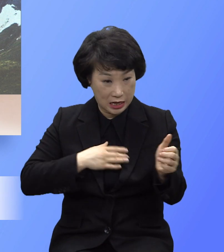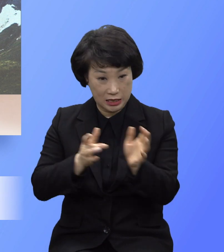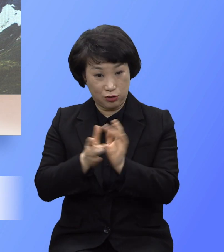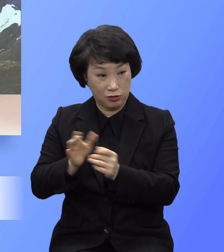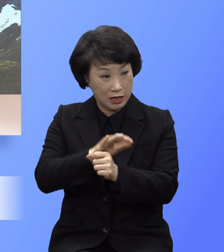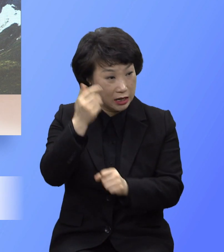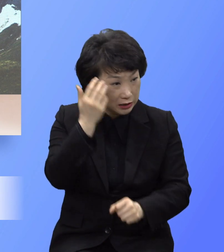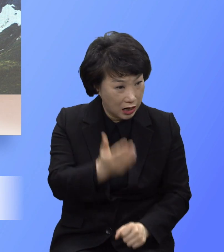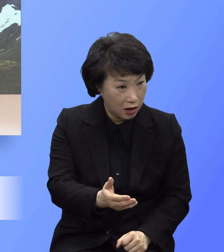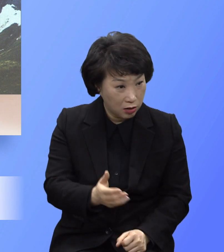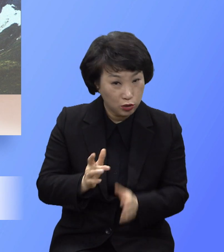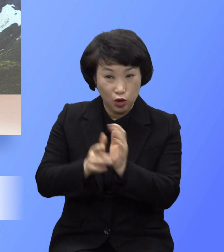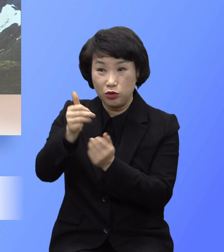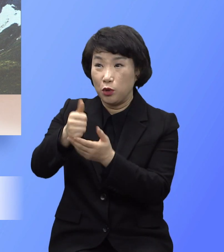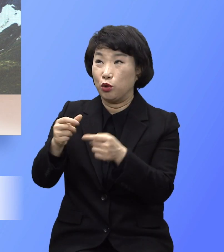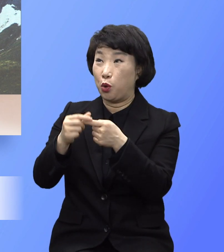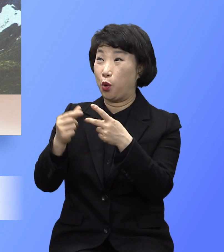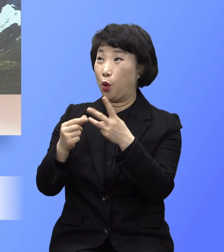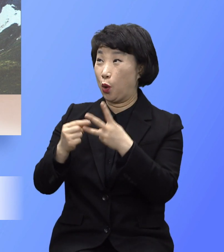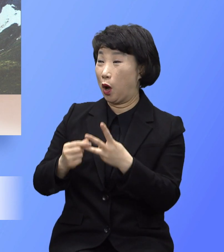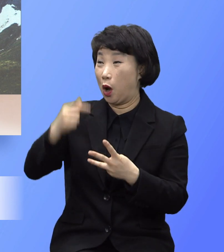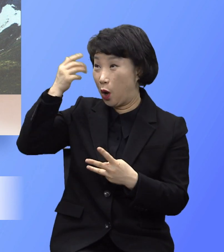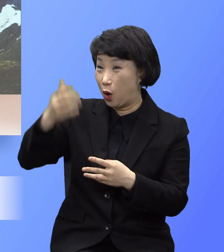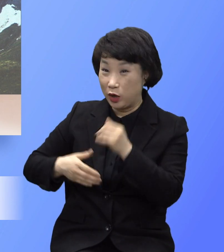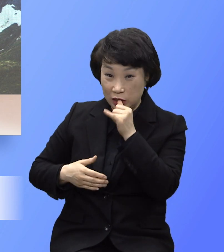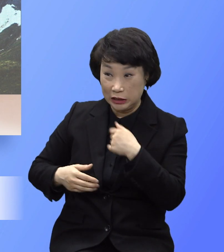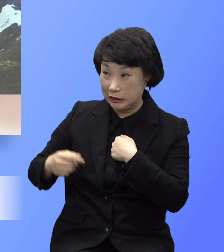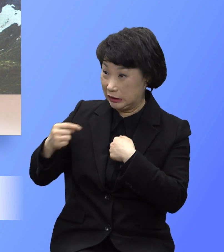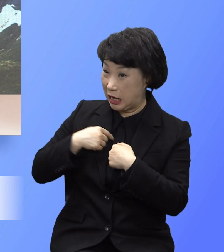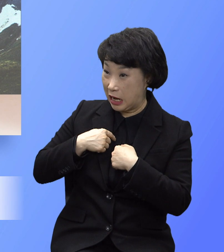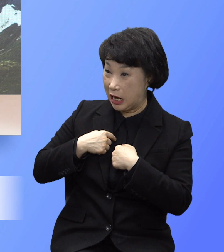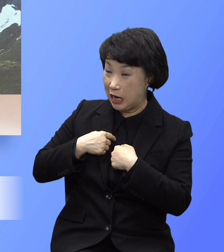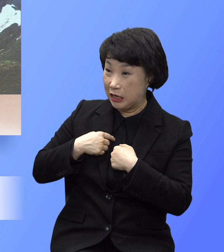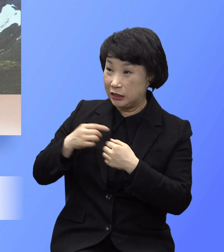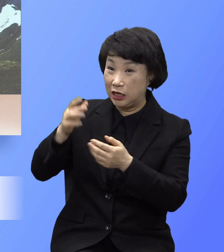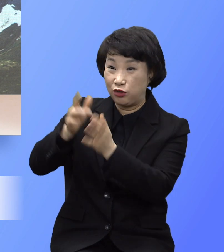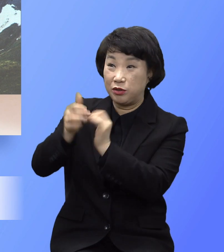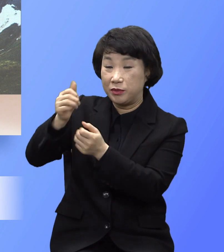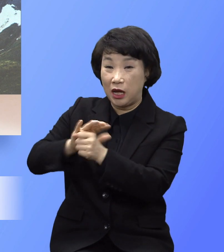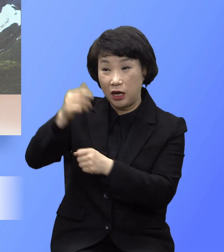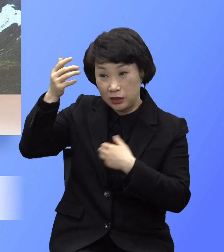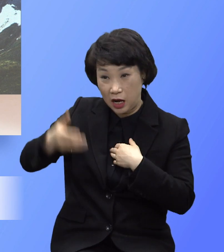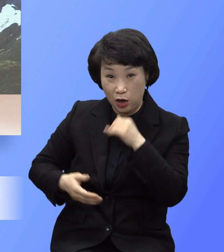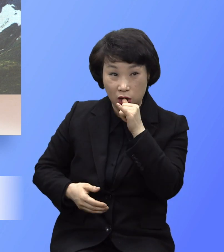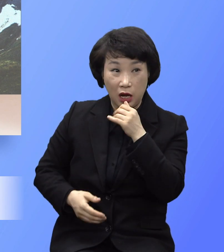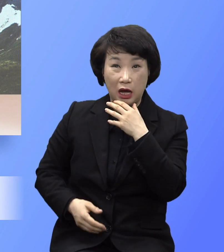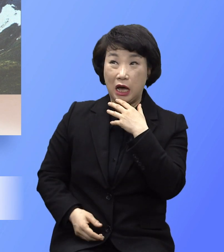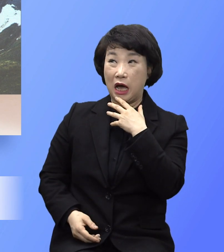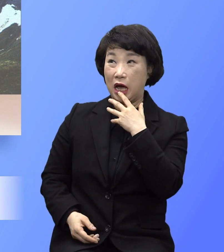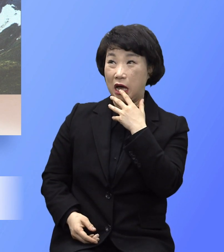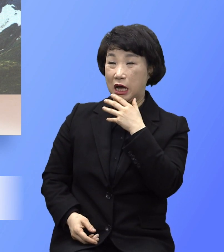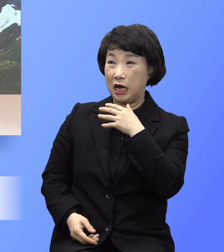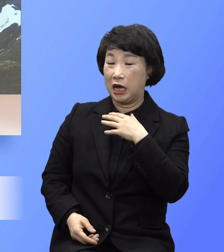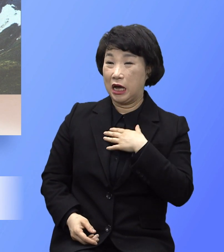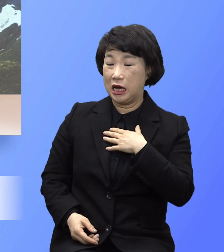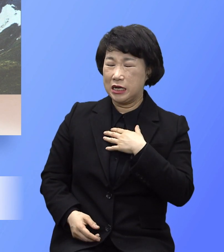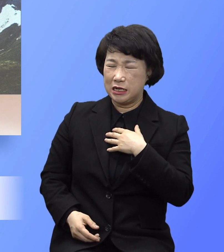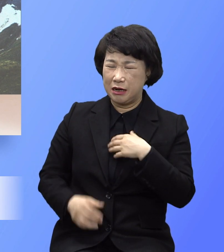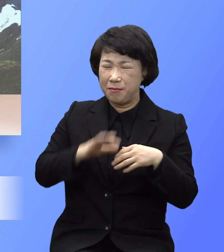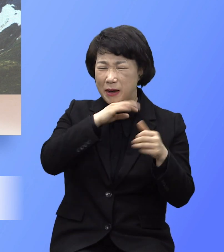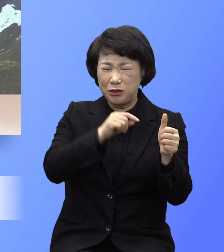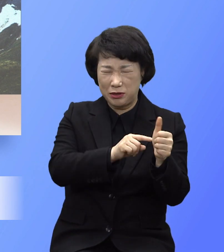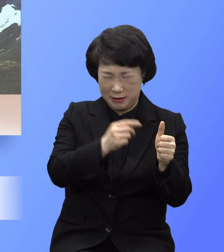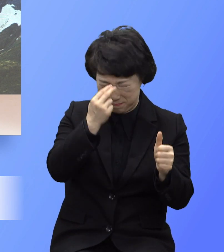하시니 예수께서 세 번째 네가 나를 사랑하느냐 하심으로 베드로가